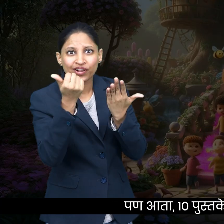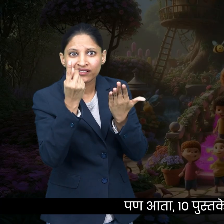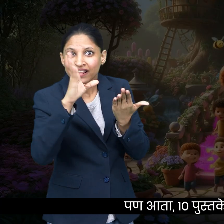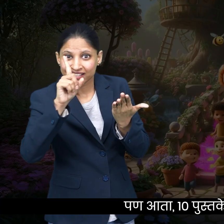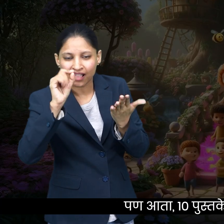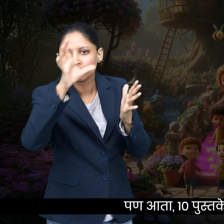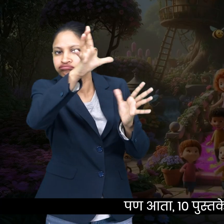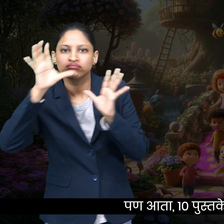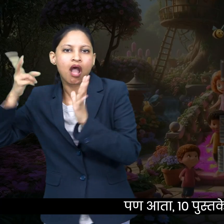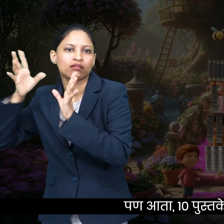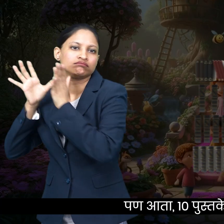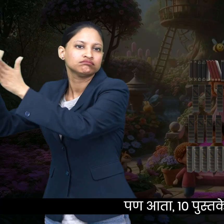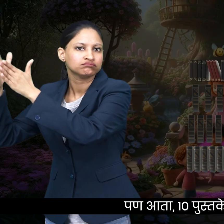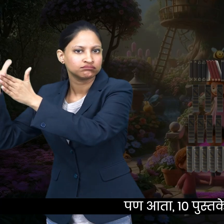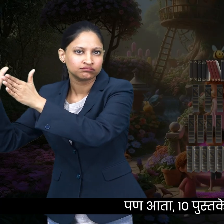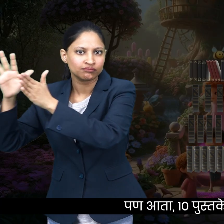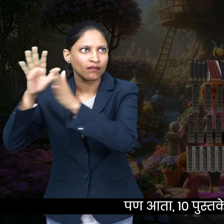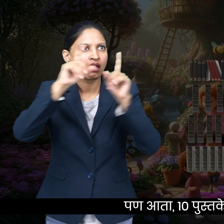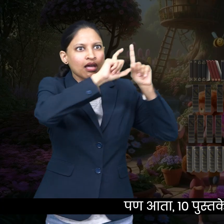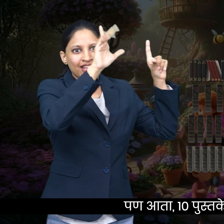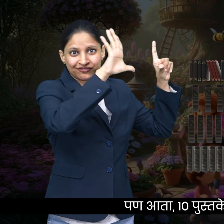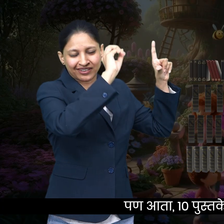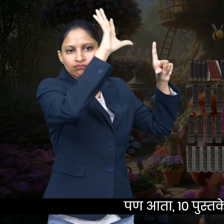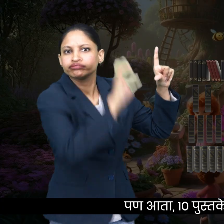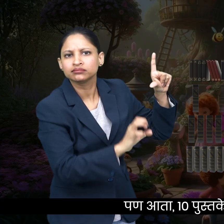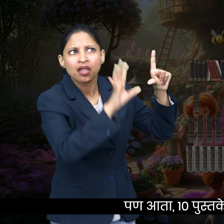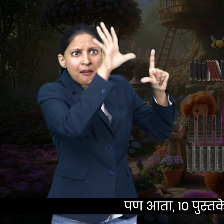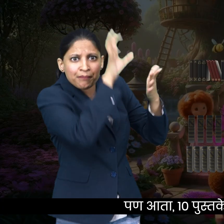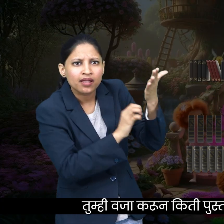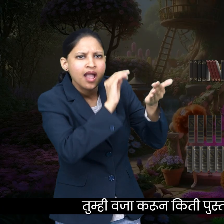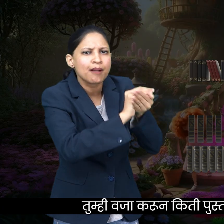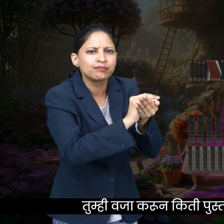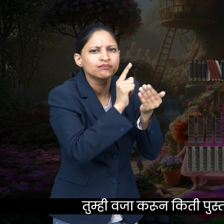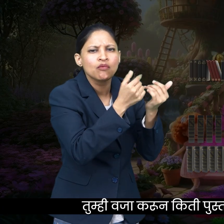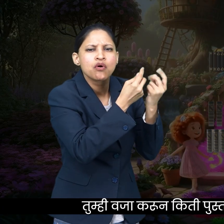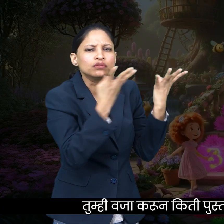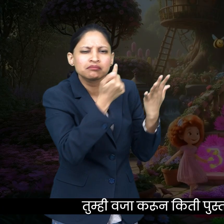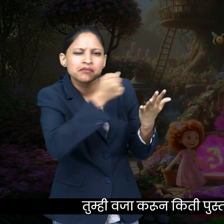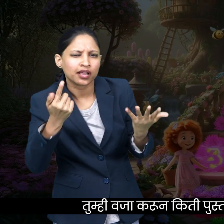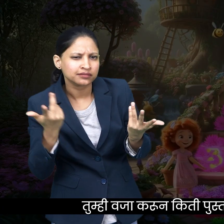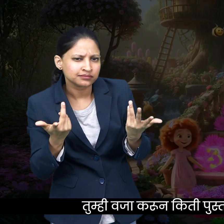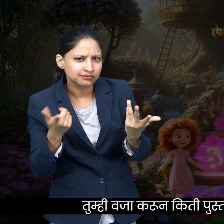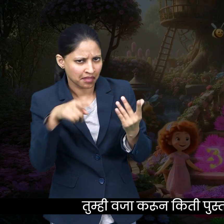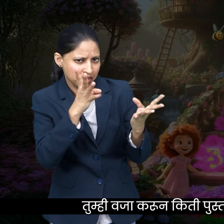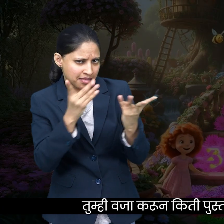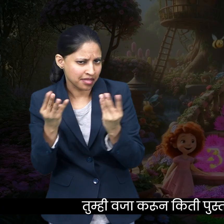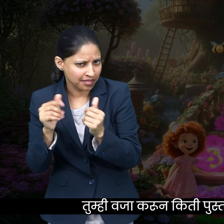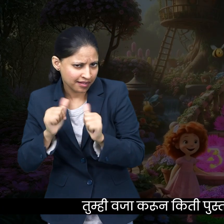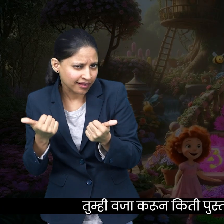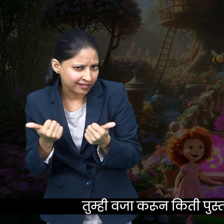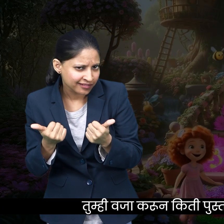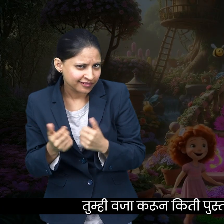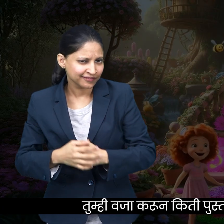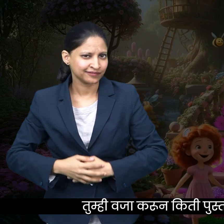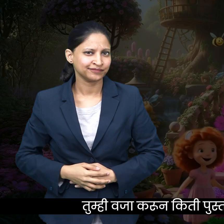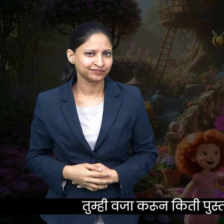10 पुस्तके दुसऱ्या शेल्फवर नेली आहेत. तुम्ही वजा करून किती पुस्तके